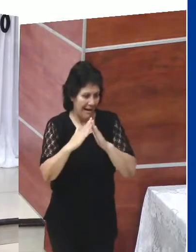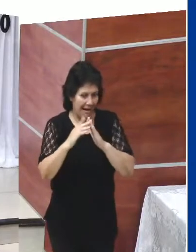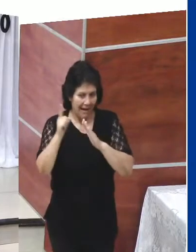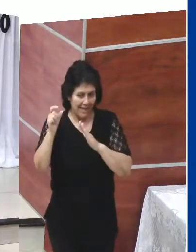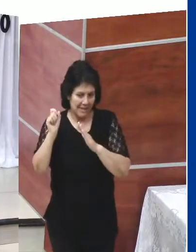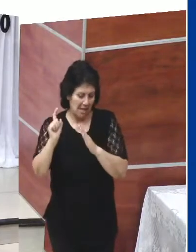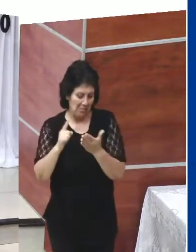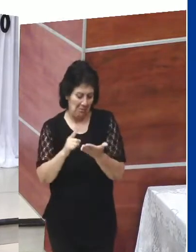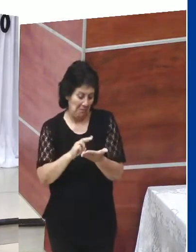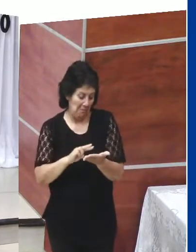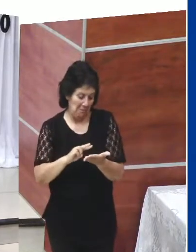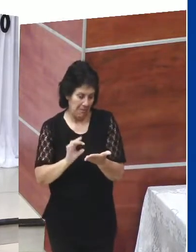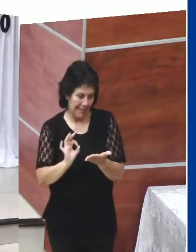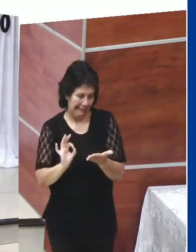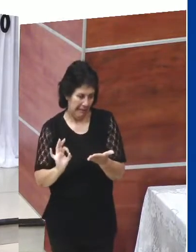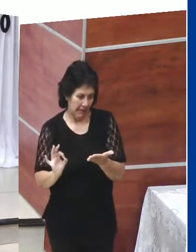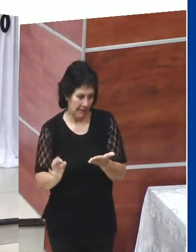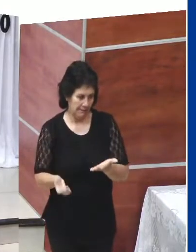iglesia.